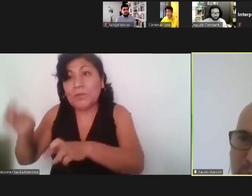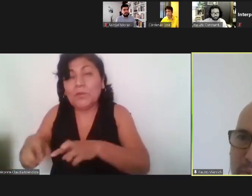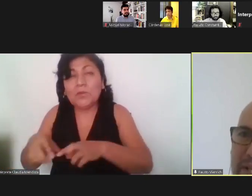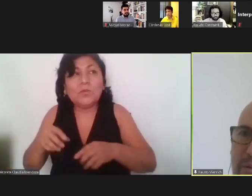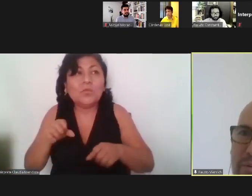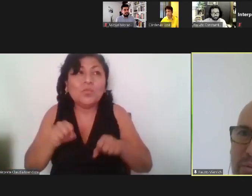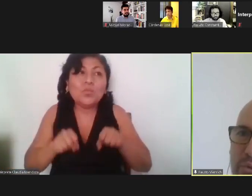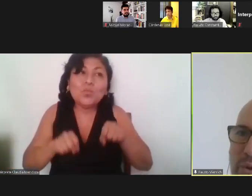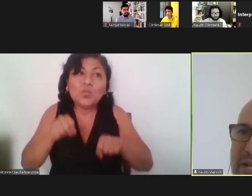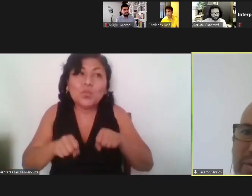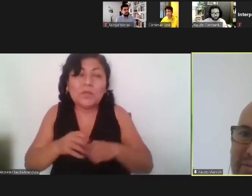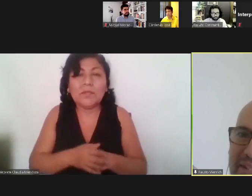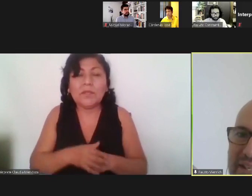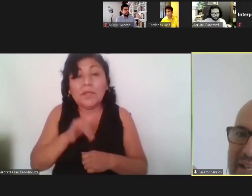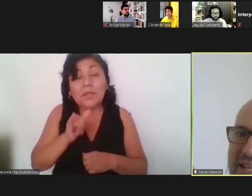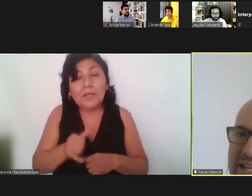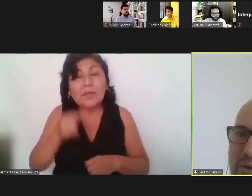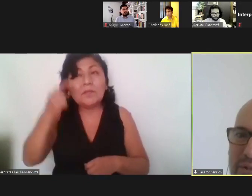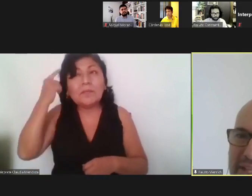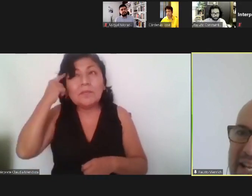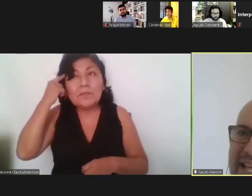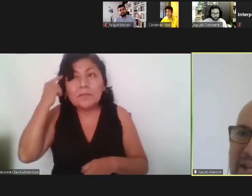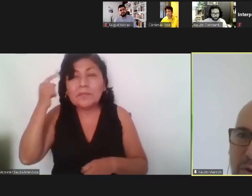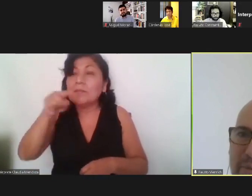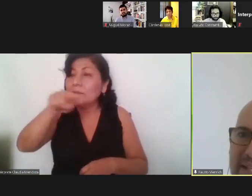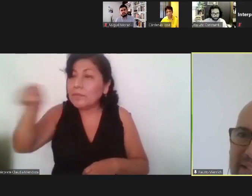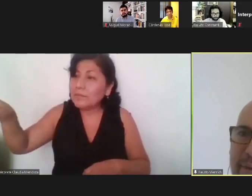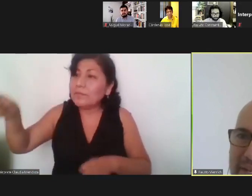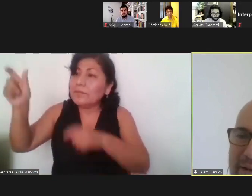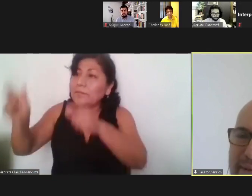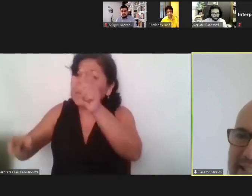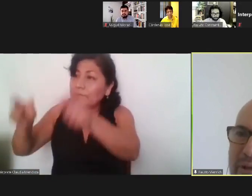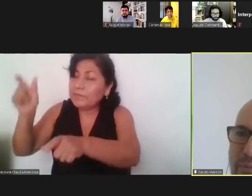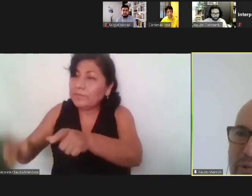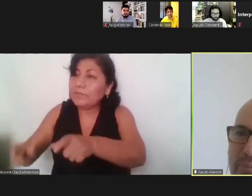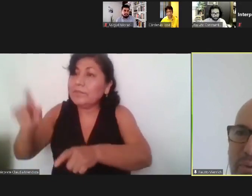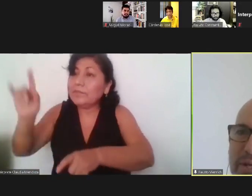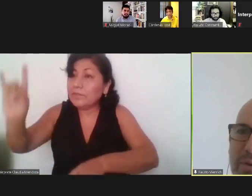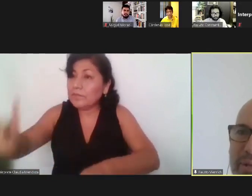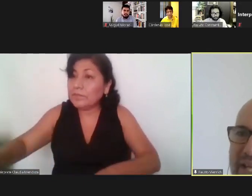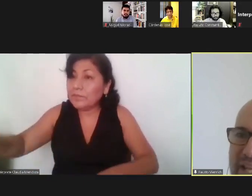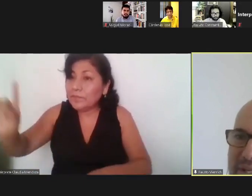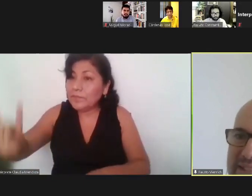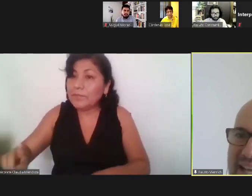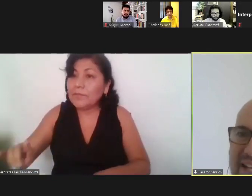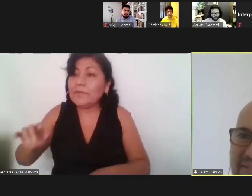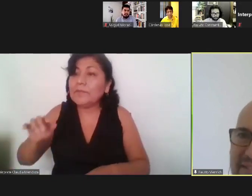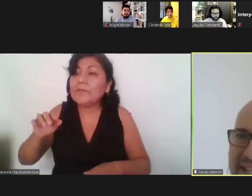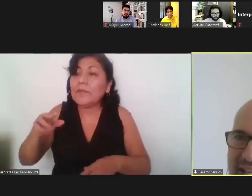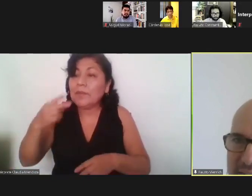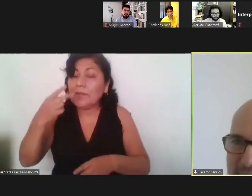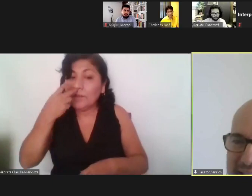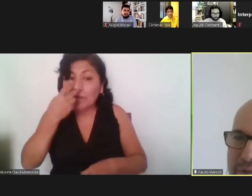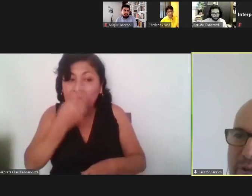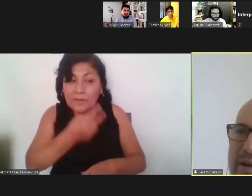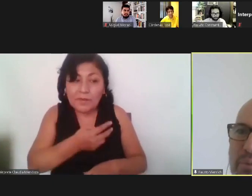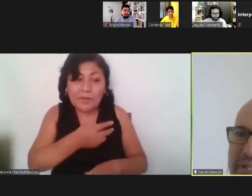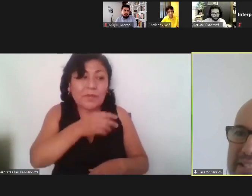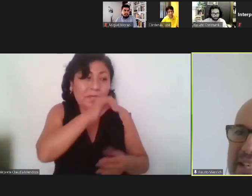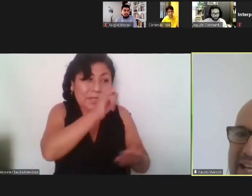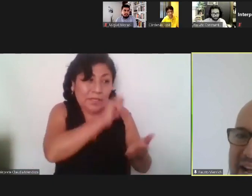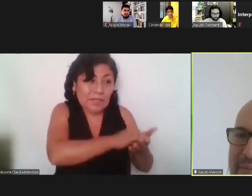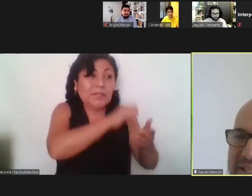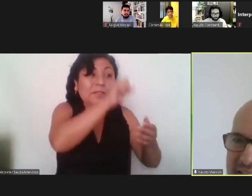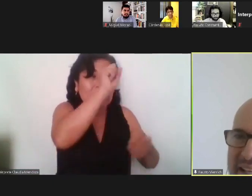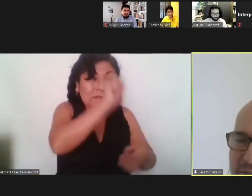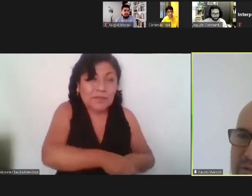propio público usuario que considere que hay obras que habrían pasado al dominio público, pero que no están en la plataforma,